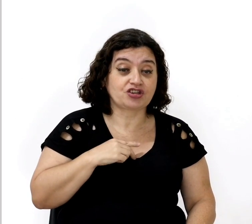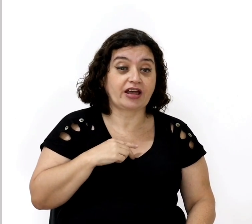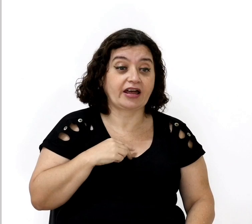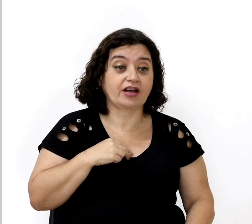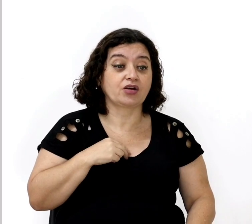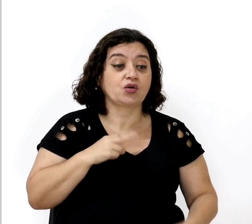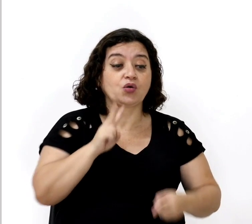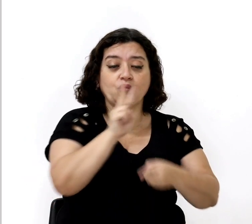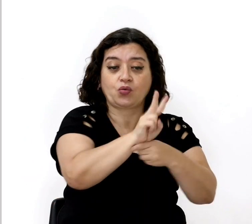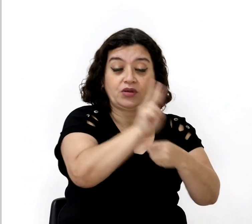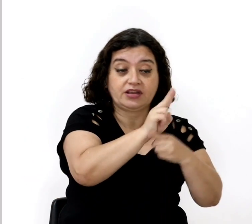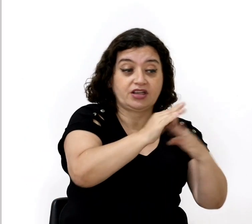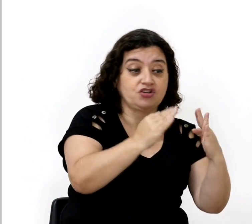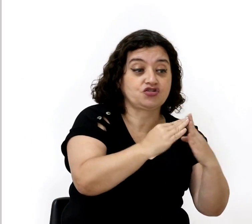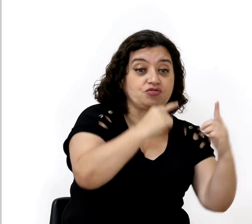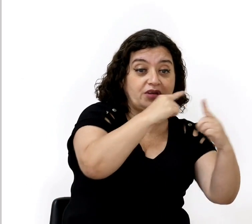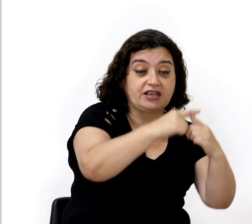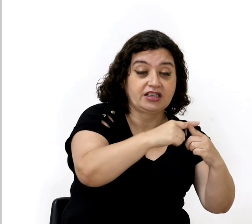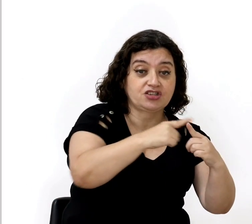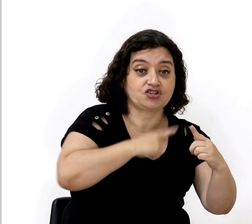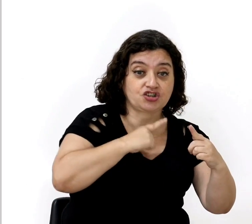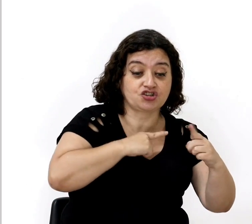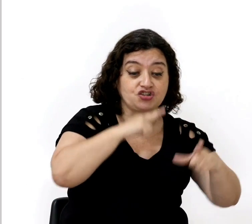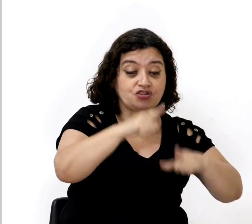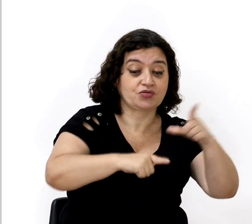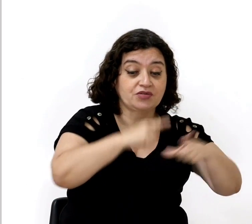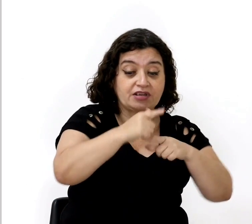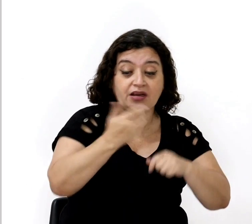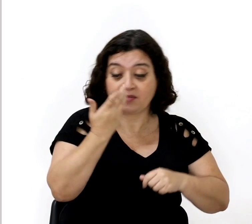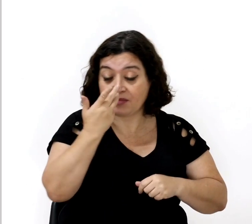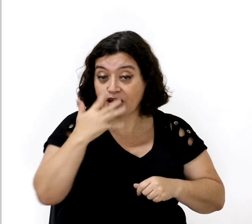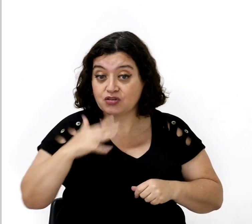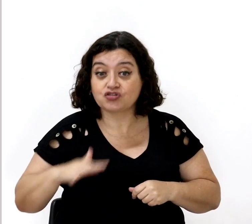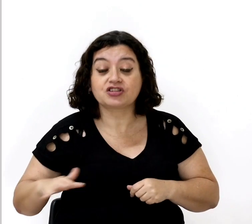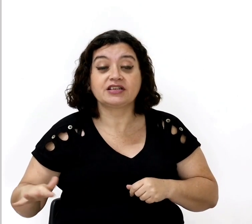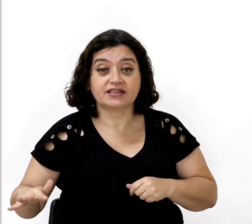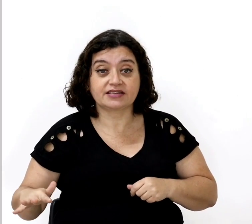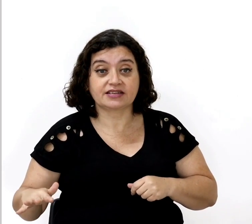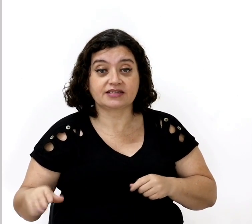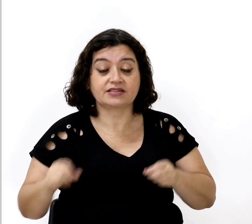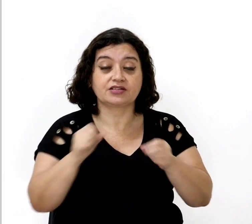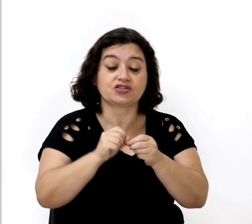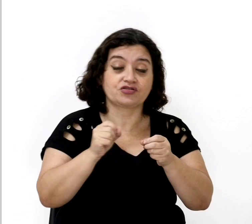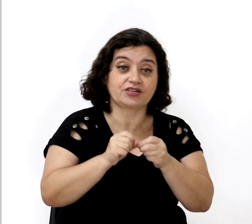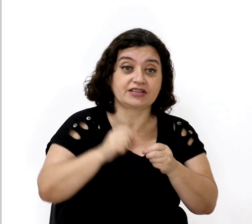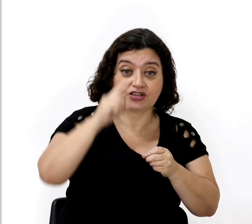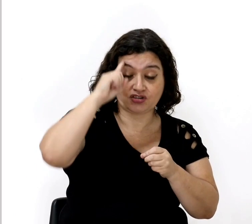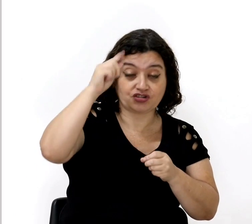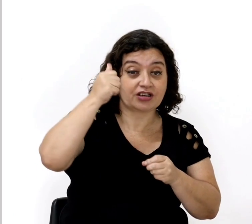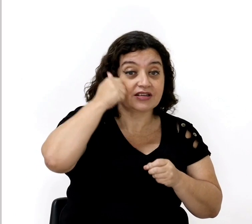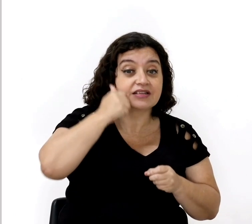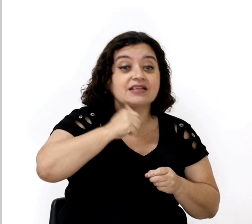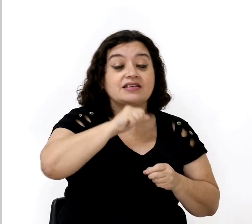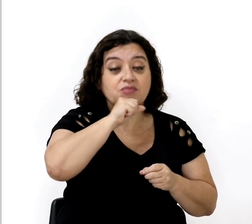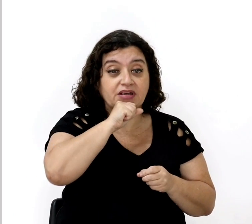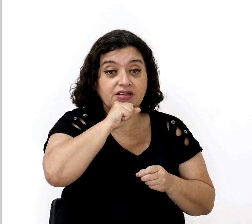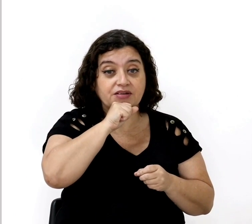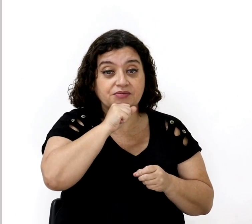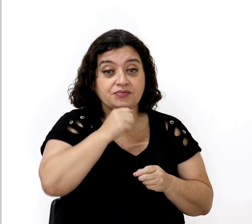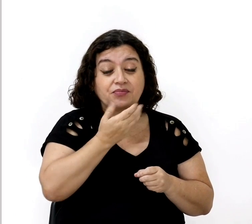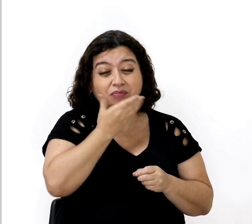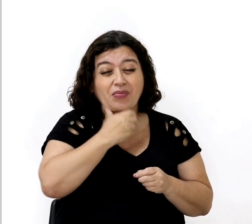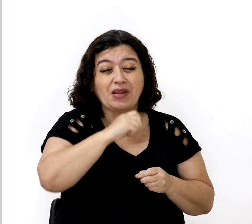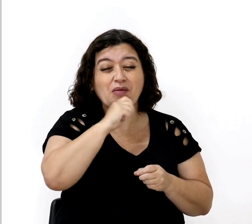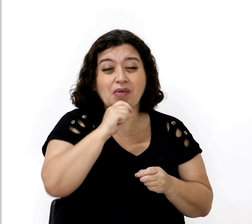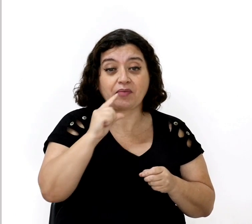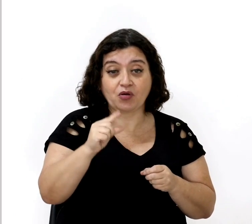grande relacionada a crianças, assim, e aí era essa questão, a gente fazia o Dia das Mães, e você falou que no Dia dos Pais não